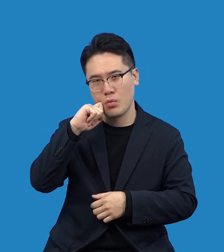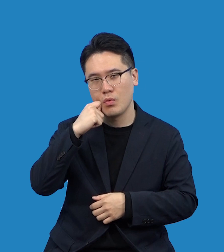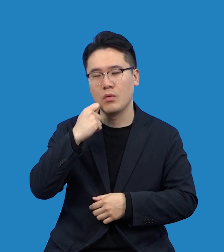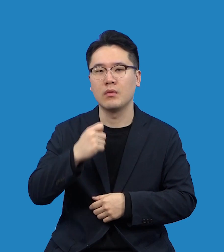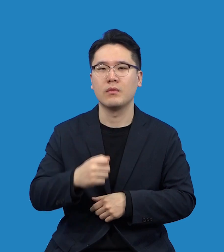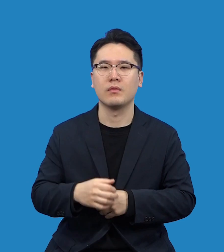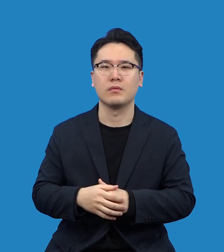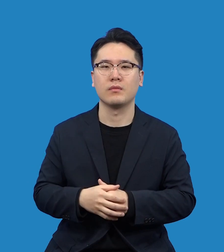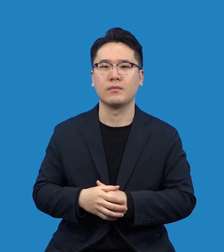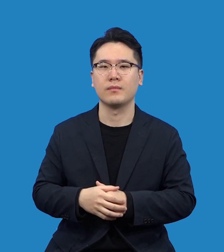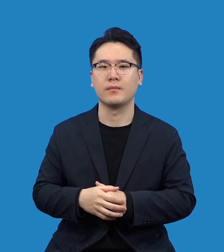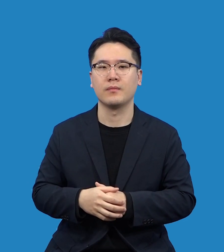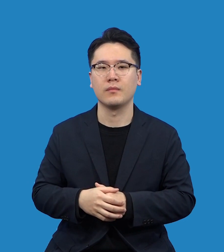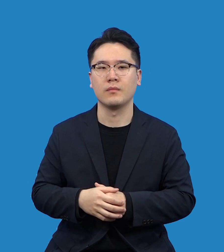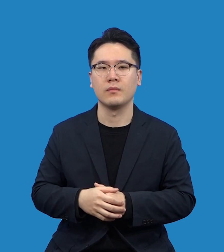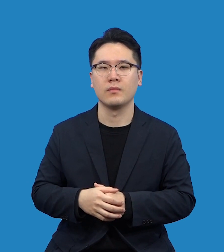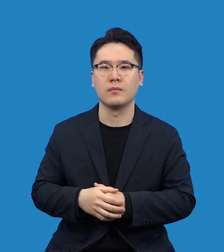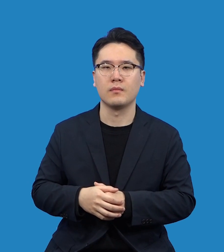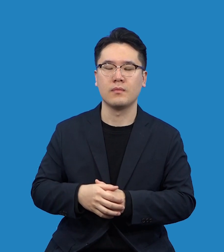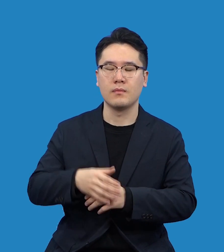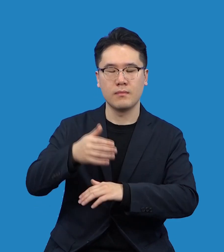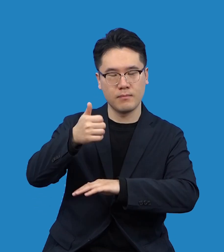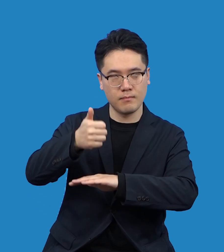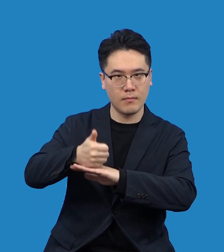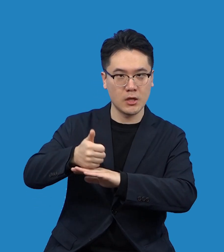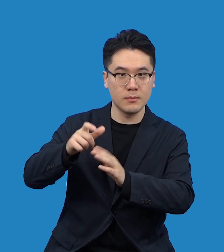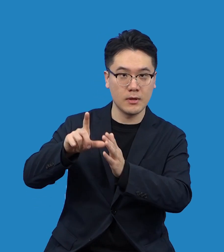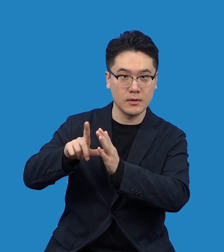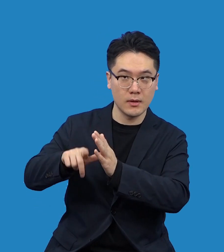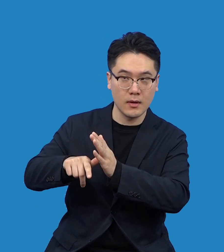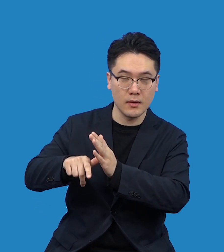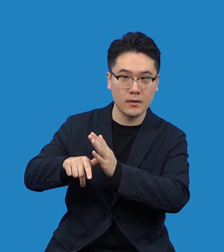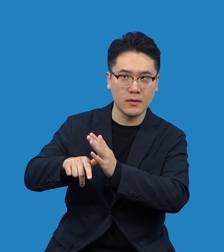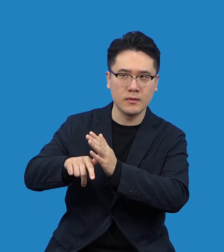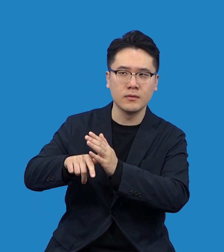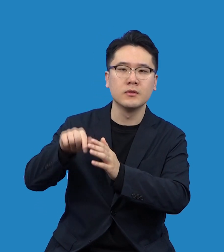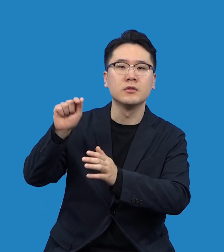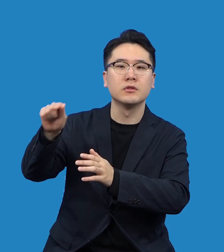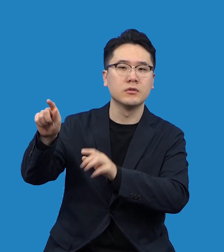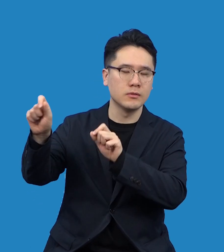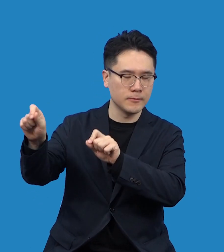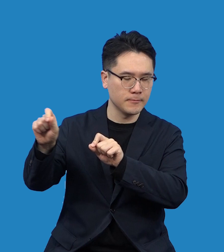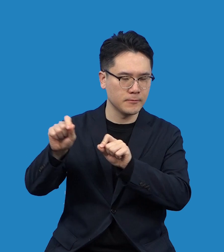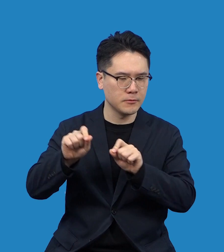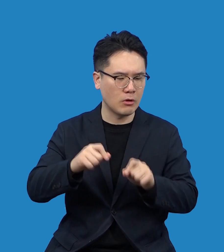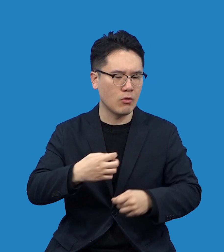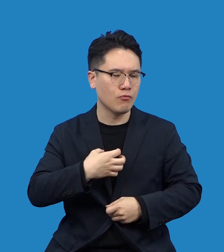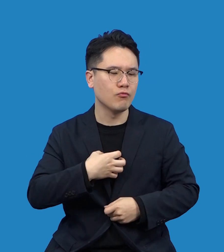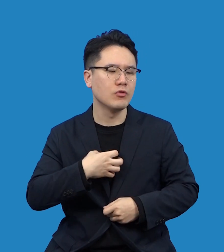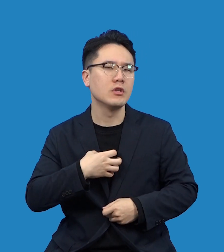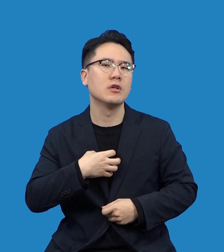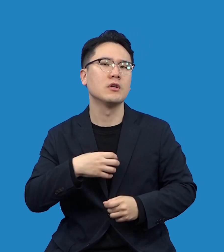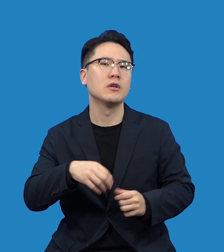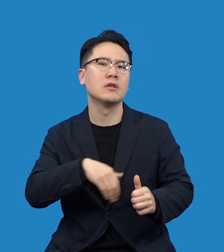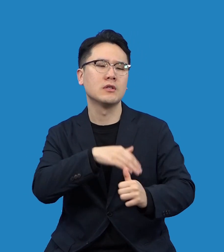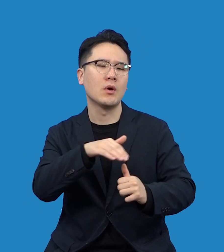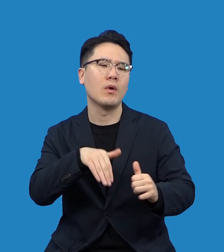종말이라고 하는 그 시점을 위기의 삶의 오늘에 가져와서 살면서